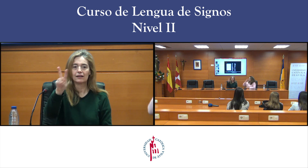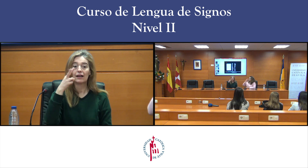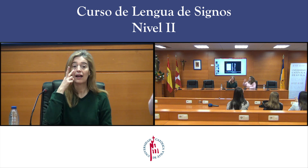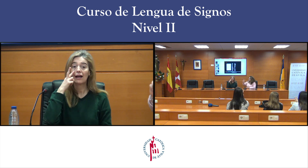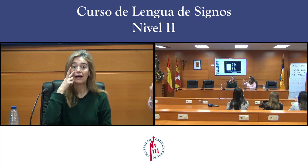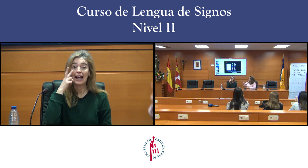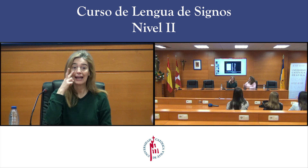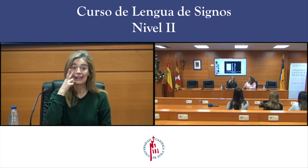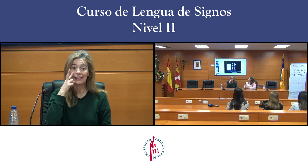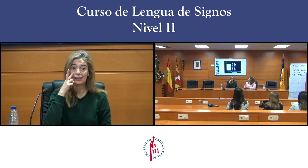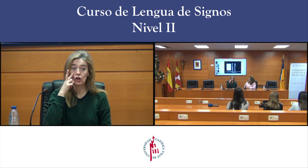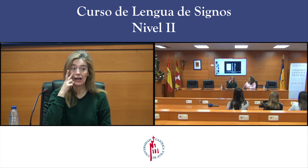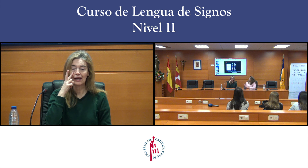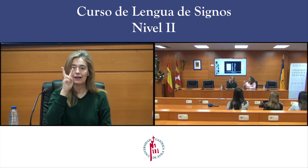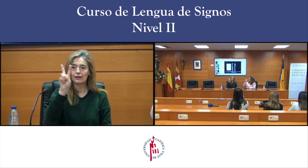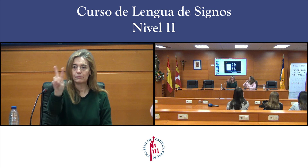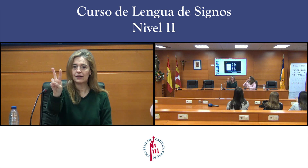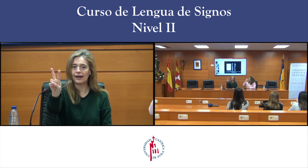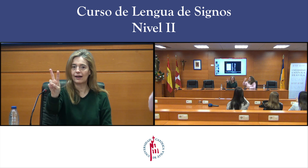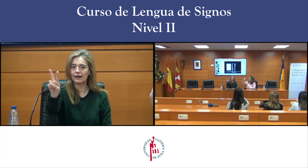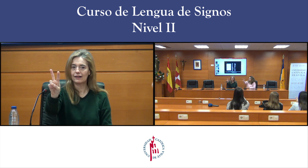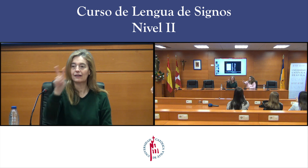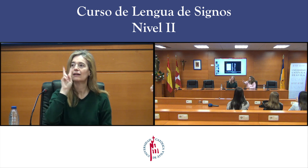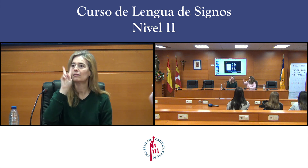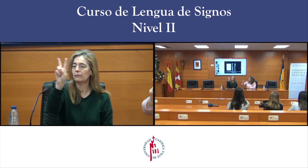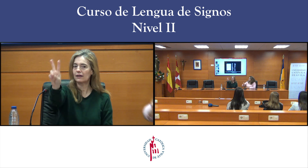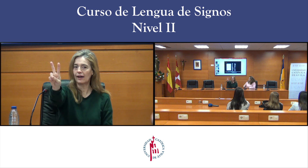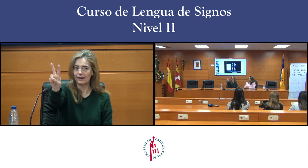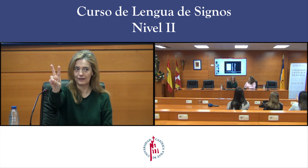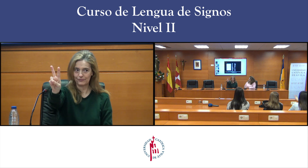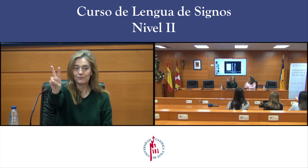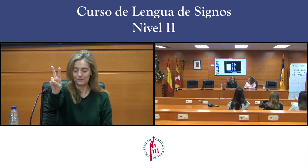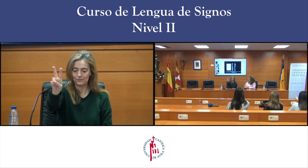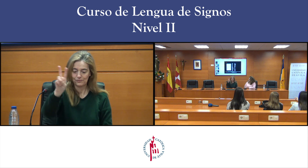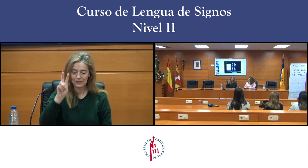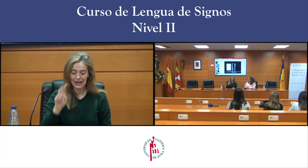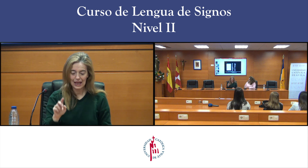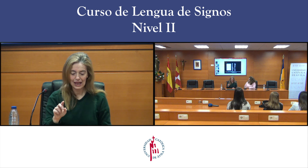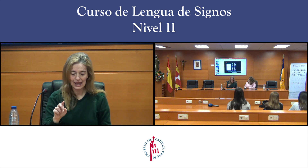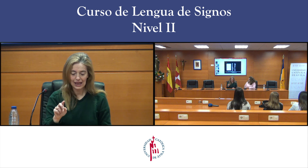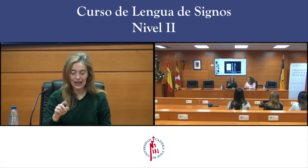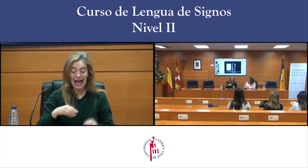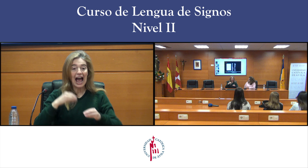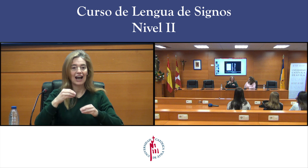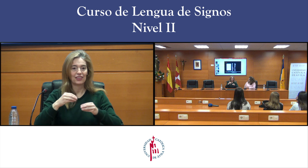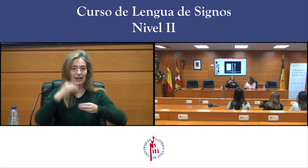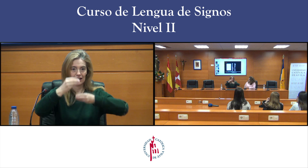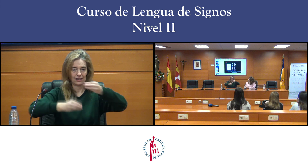mirar tocamos el ojo y extendemos hacia adelante hacer